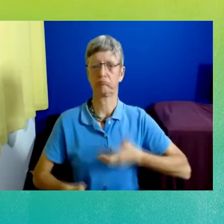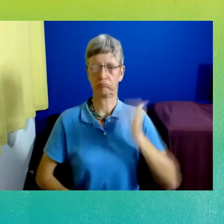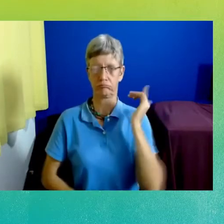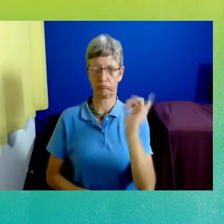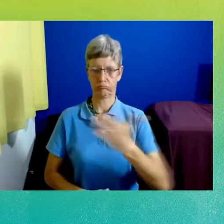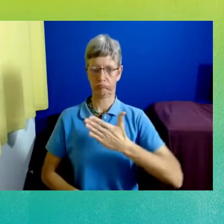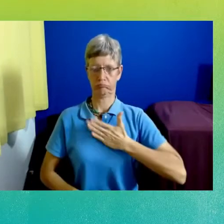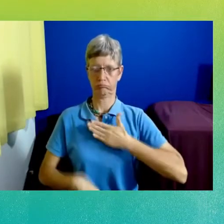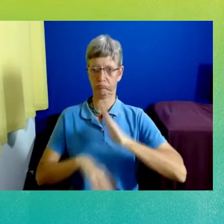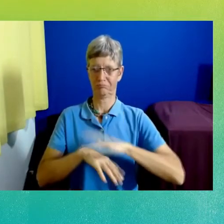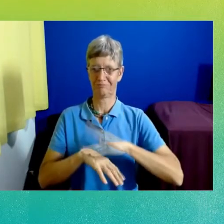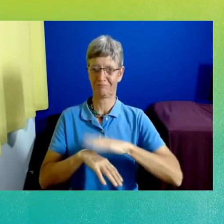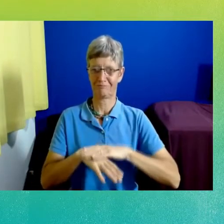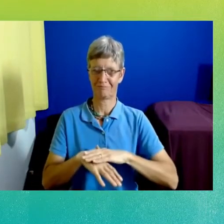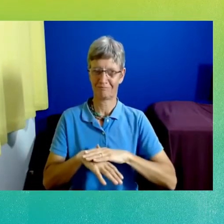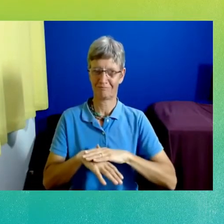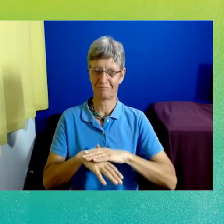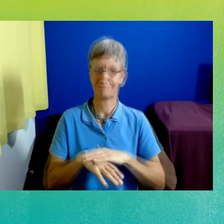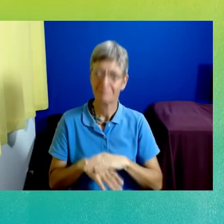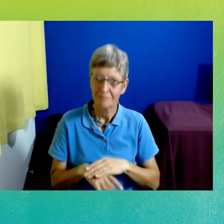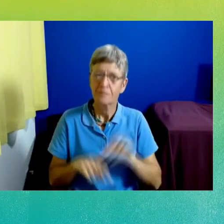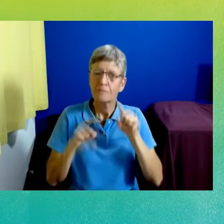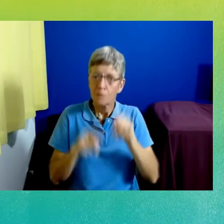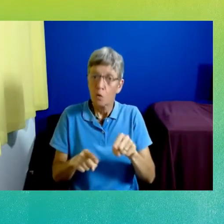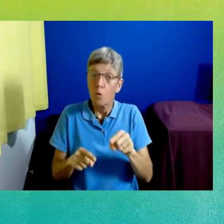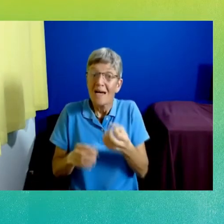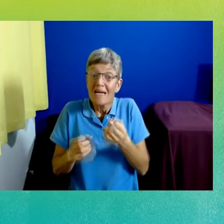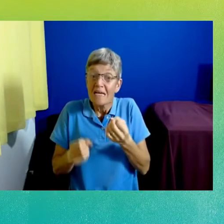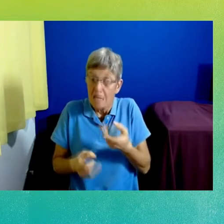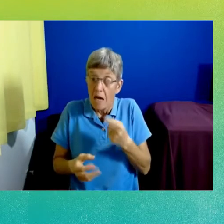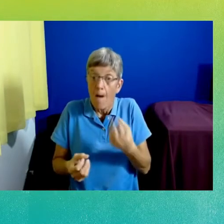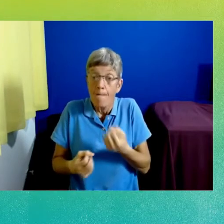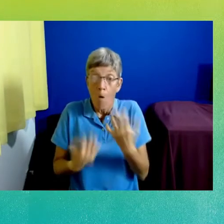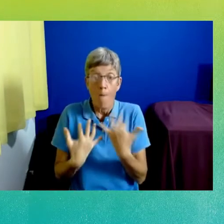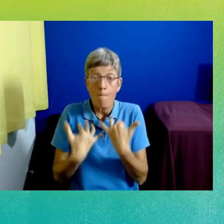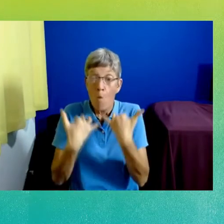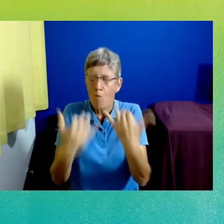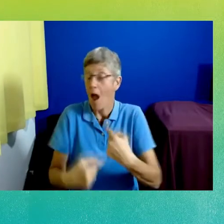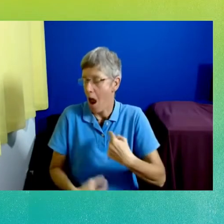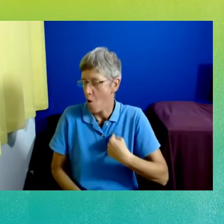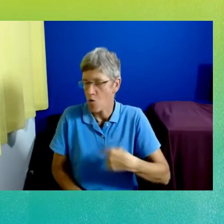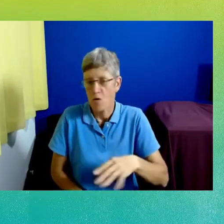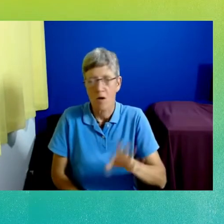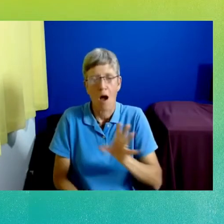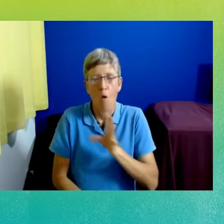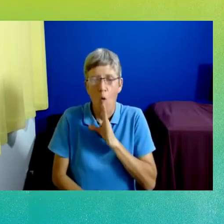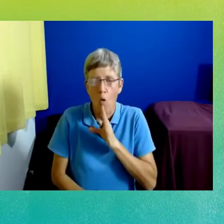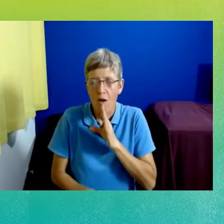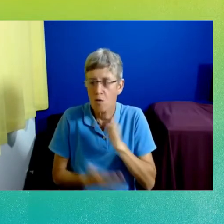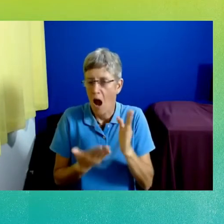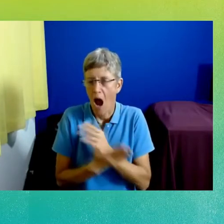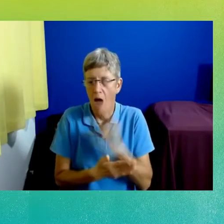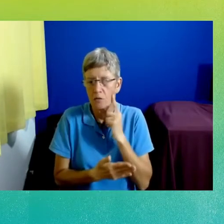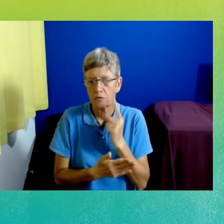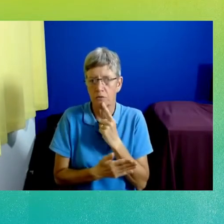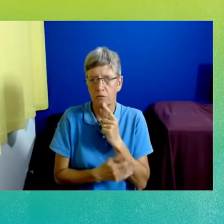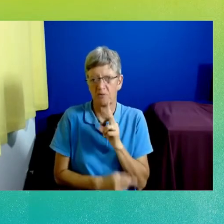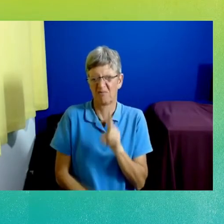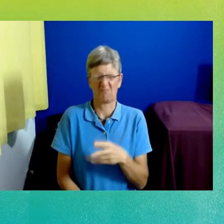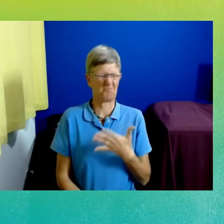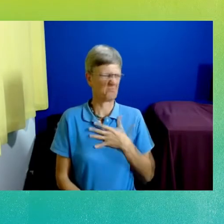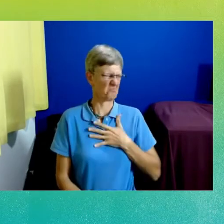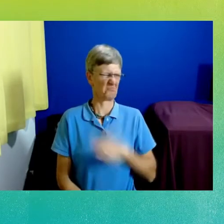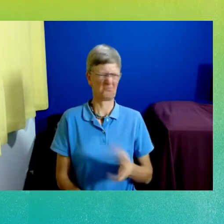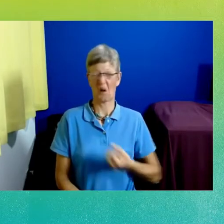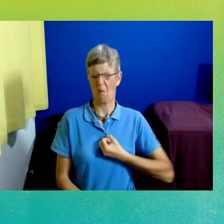Aí vai conseguir aprender e se tornar ali até